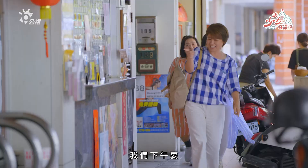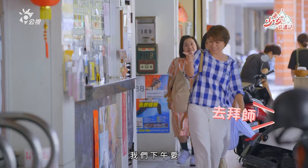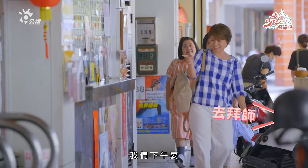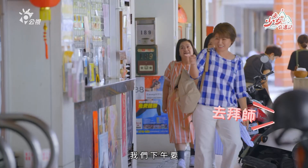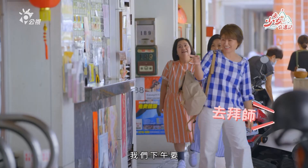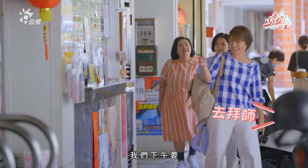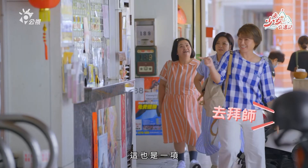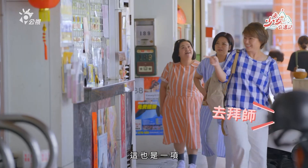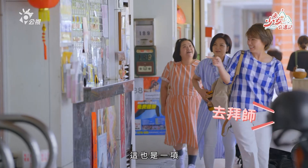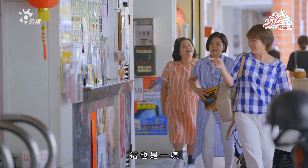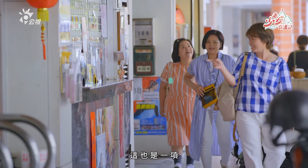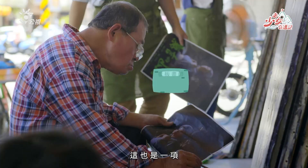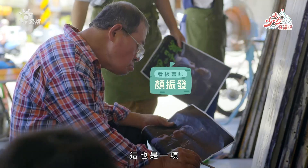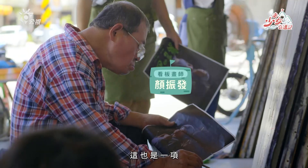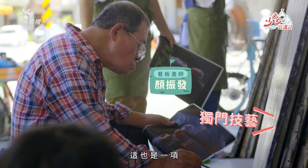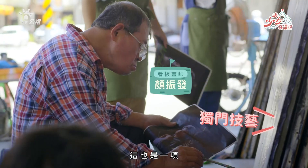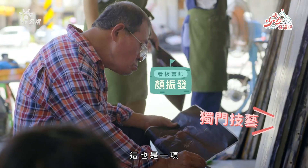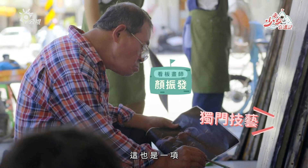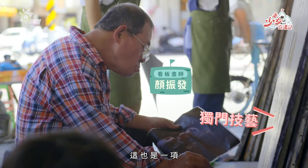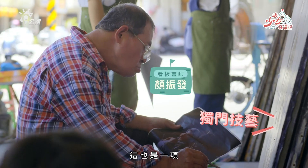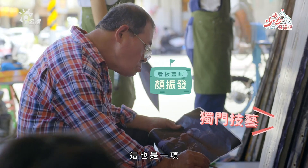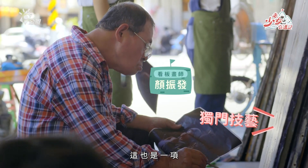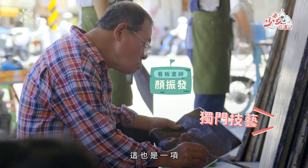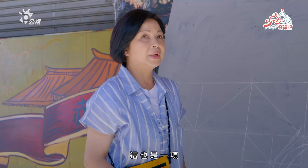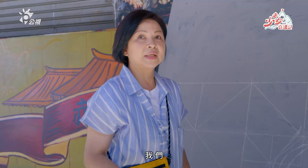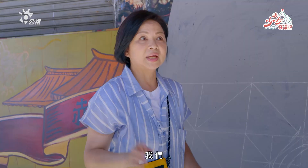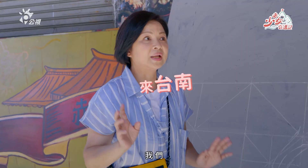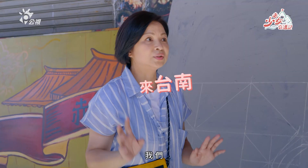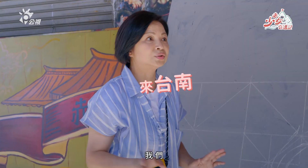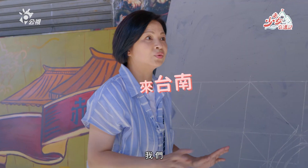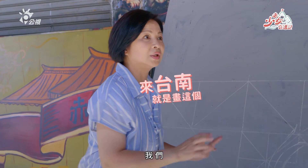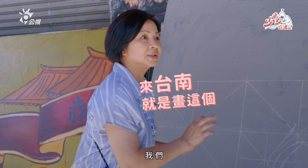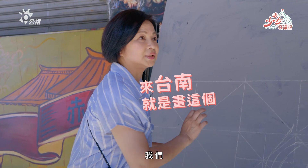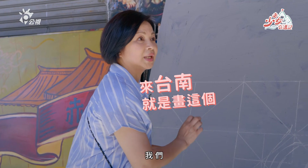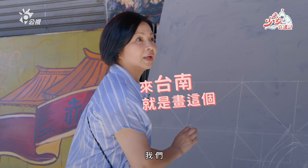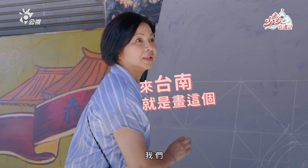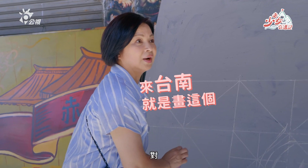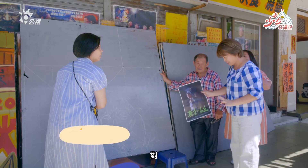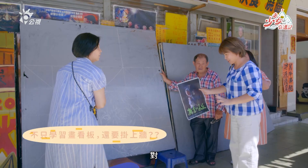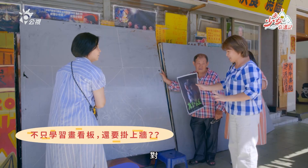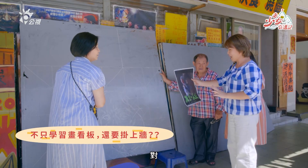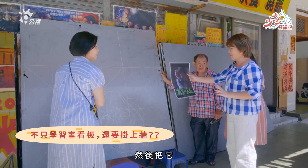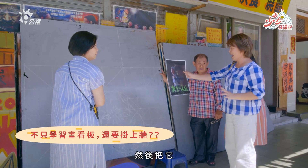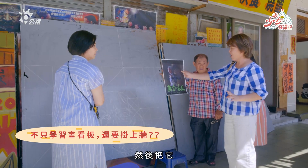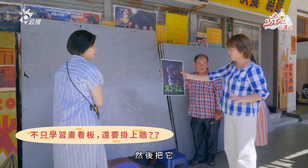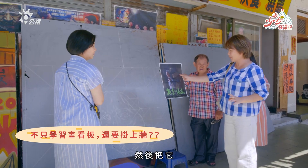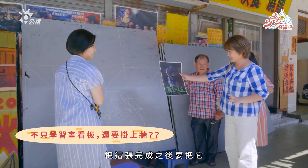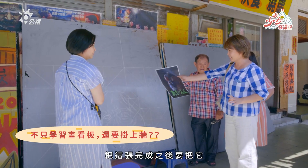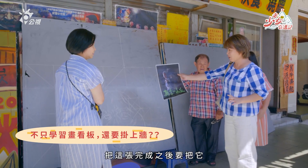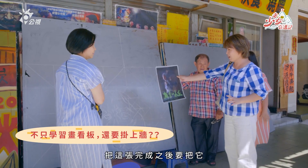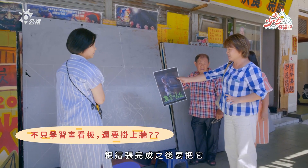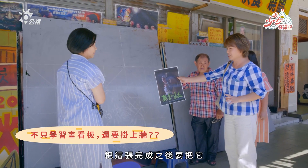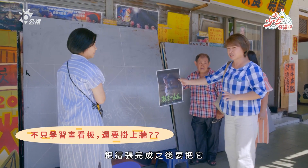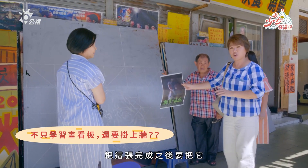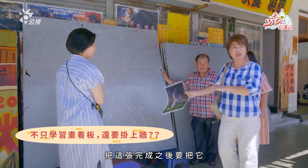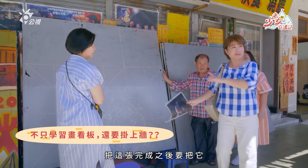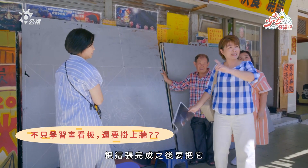拜师的，这也是一项独门技艺。 我们来台南就是画这个这样而已。 Yes。 然后把这张完成之后，要把